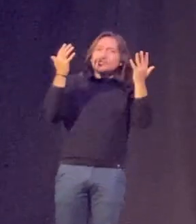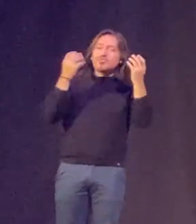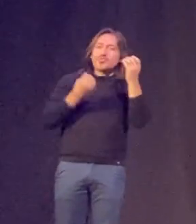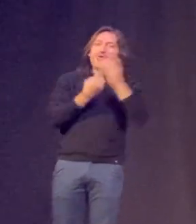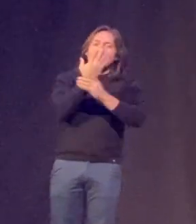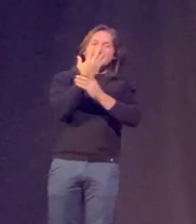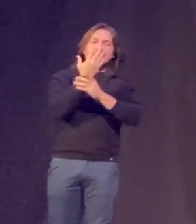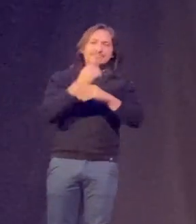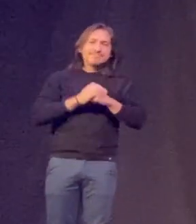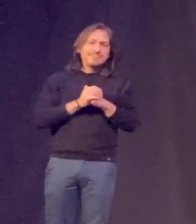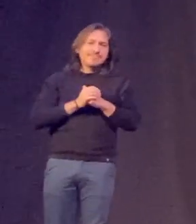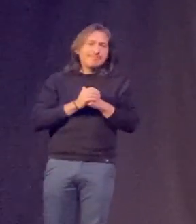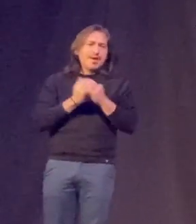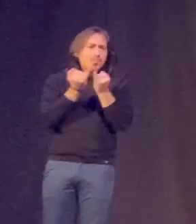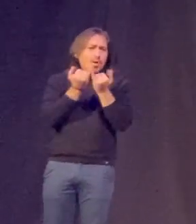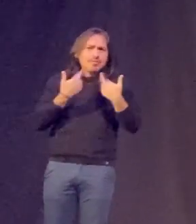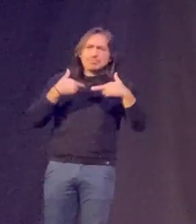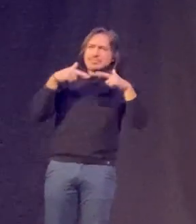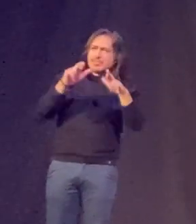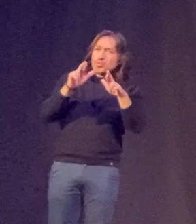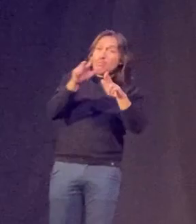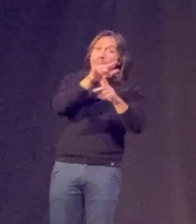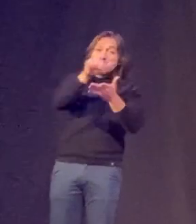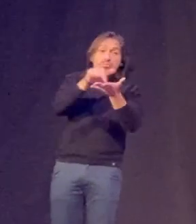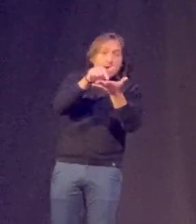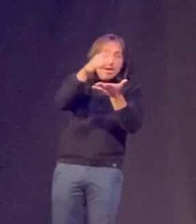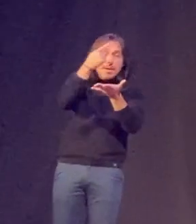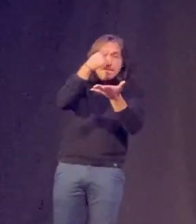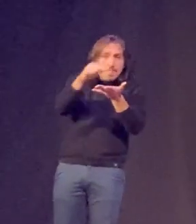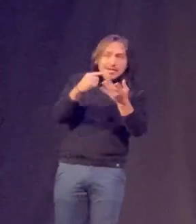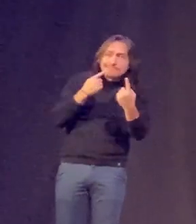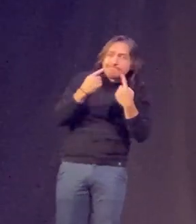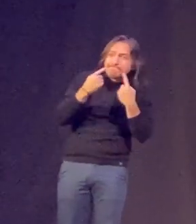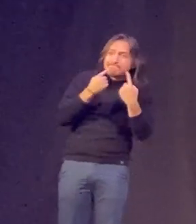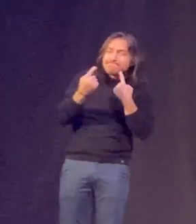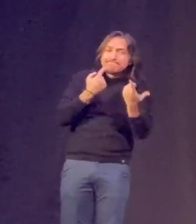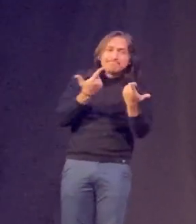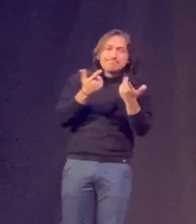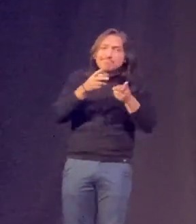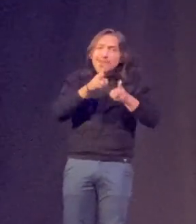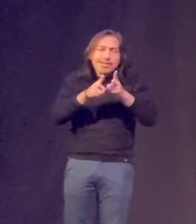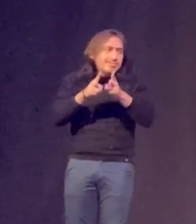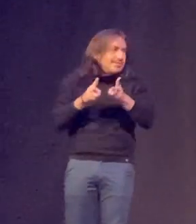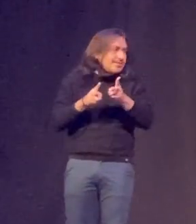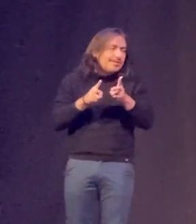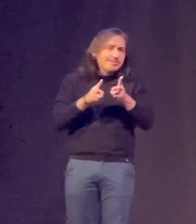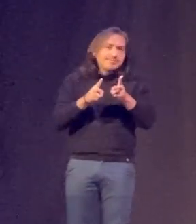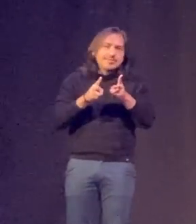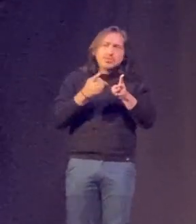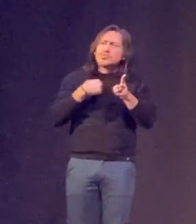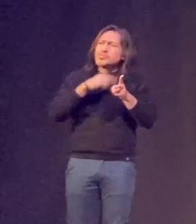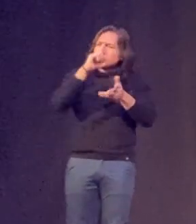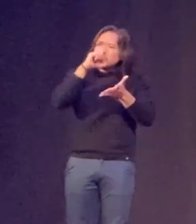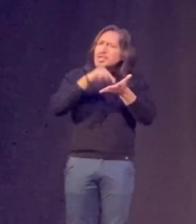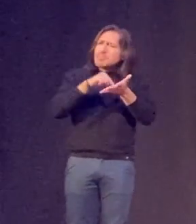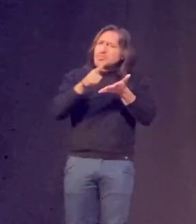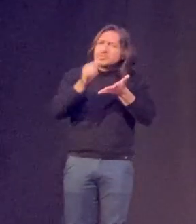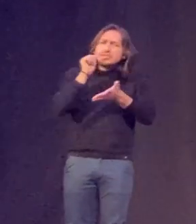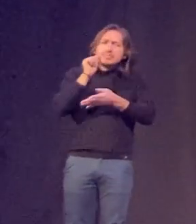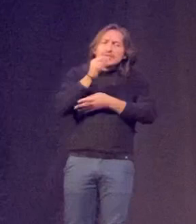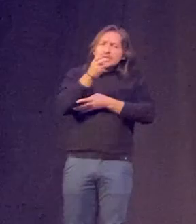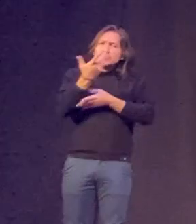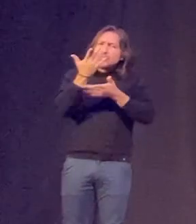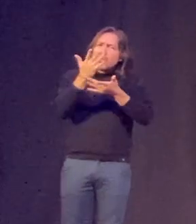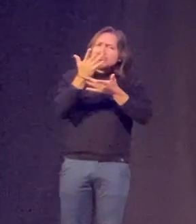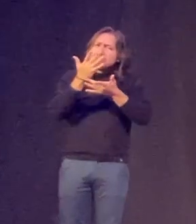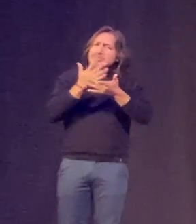mejor representación, espacios de diálogo, abrir conversaciones muy importantes que creemos que nos llegan a lo más profundo de nuestro corazón, que